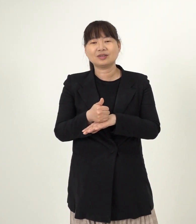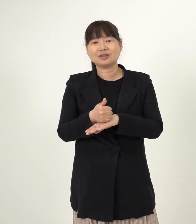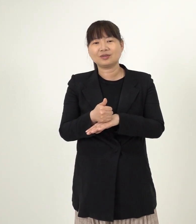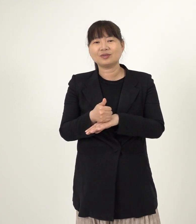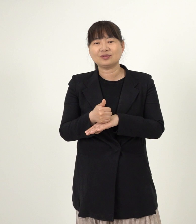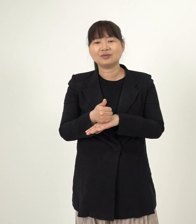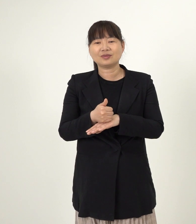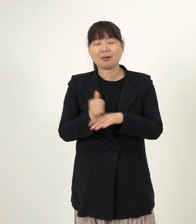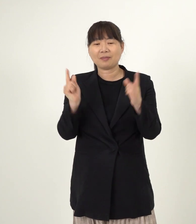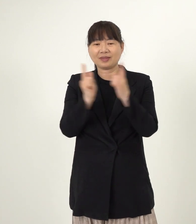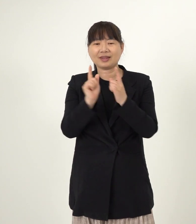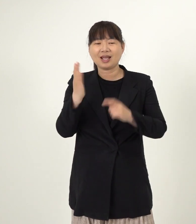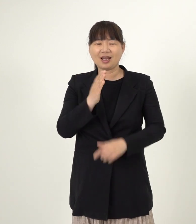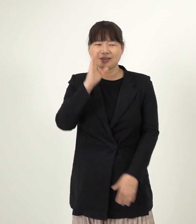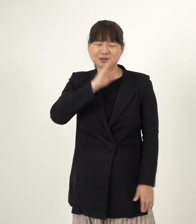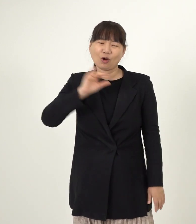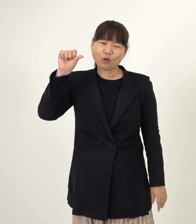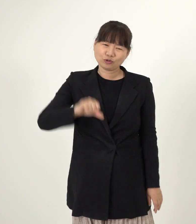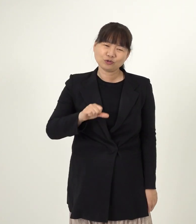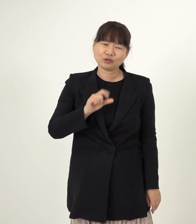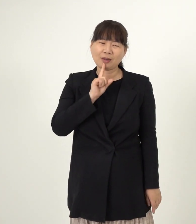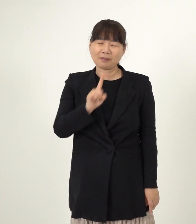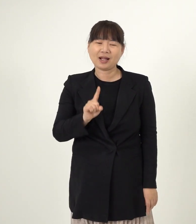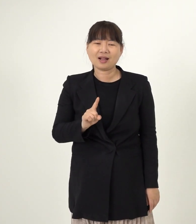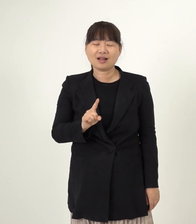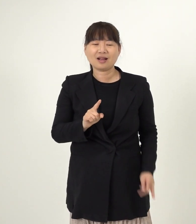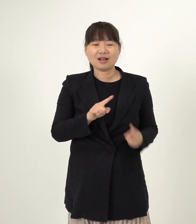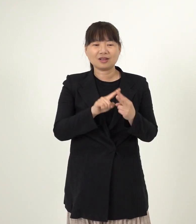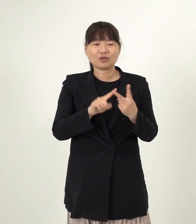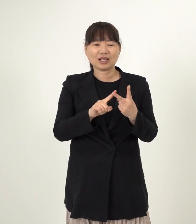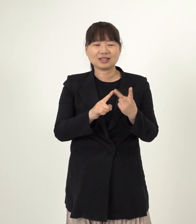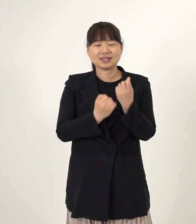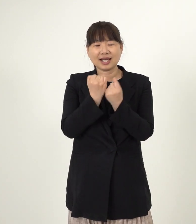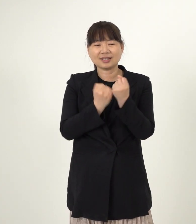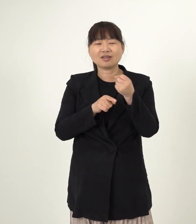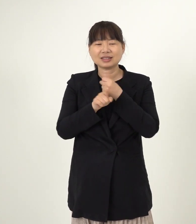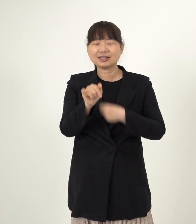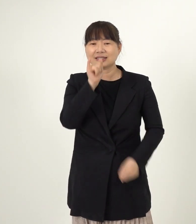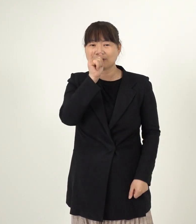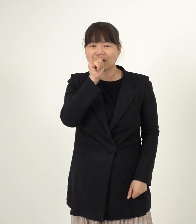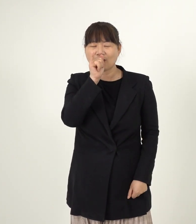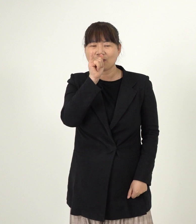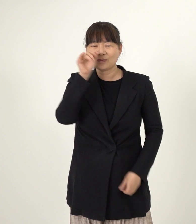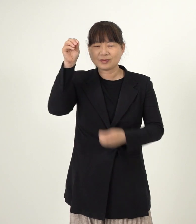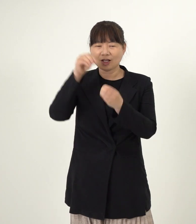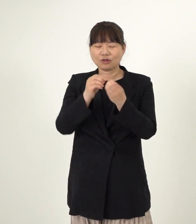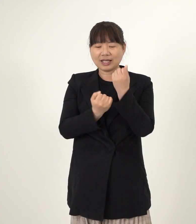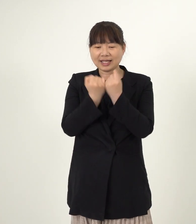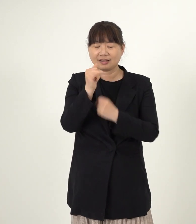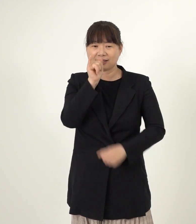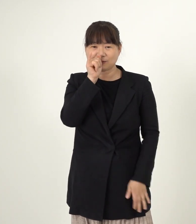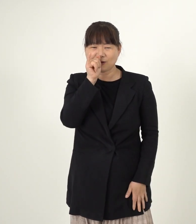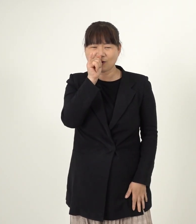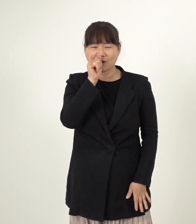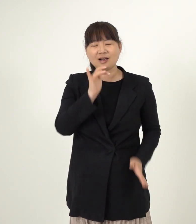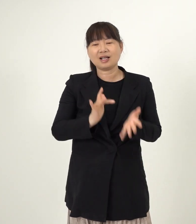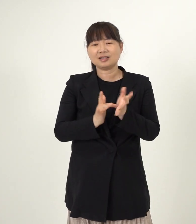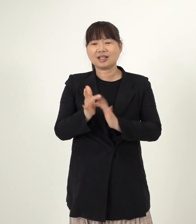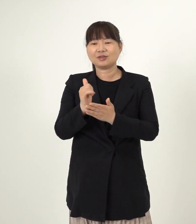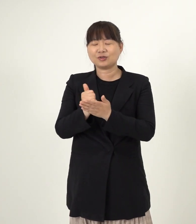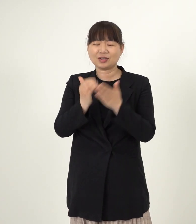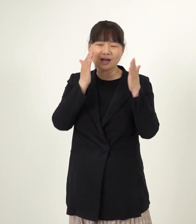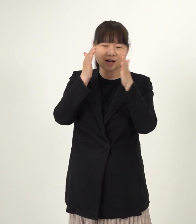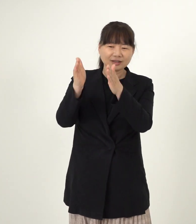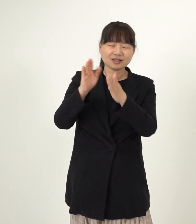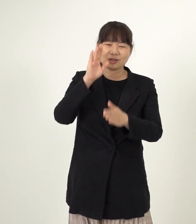이르렀습니다. 저주를 했다 그랬어요. 저주. 크게 두 가지 해석이 있어요. 전통적인 해석이죠. 예수를